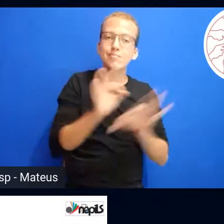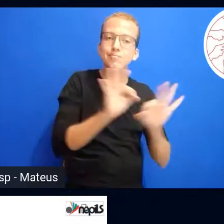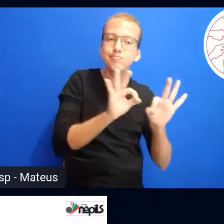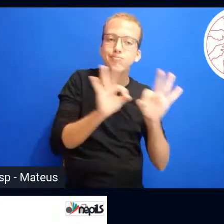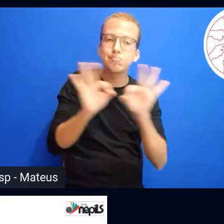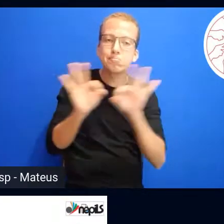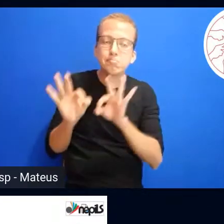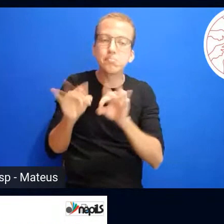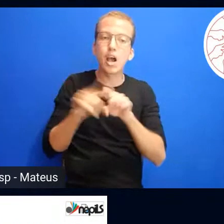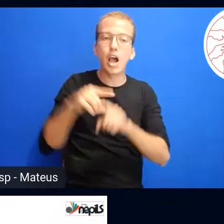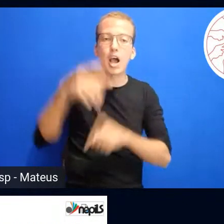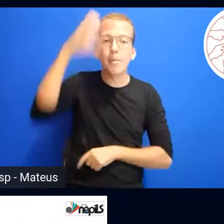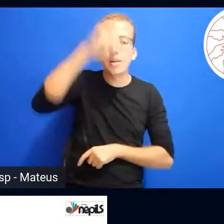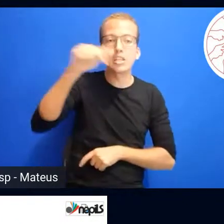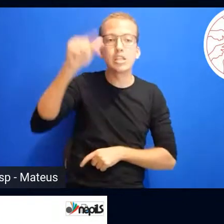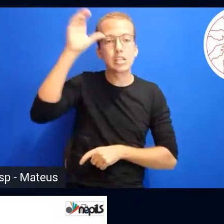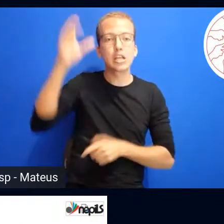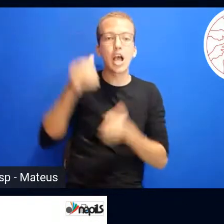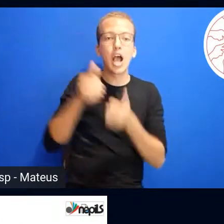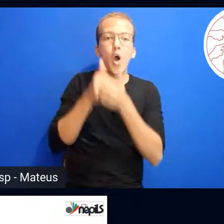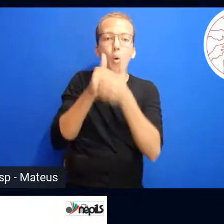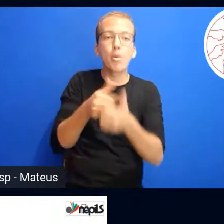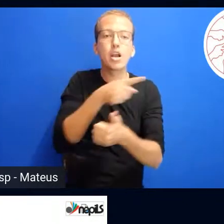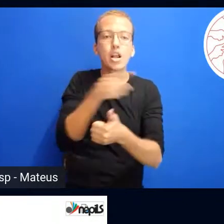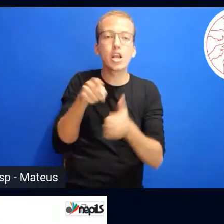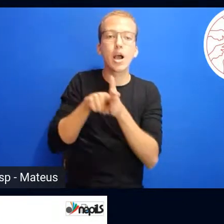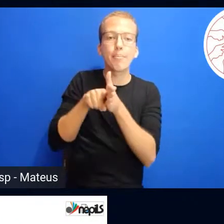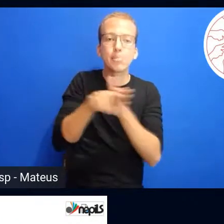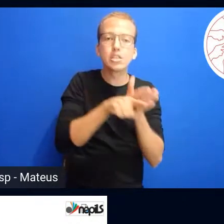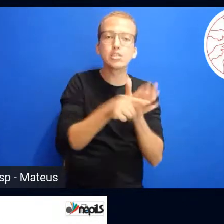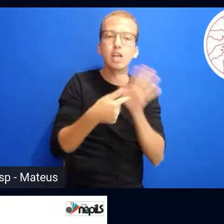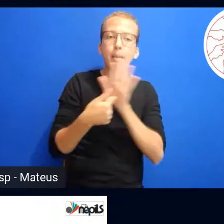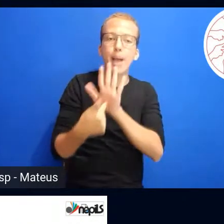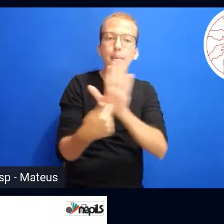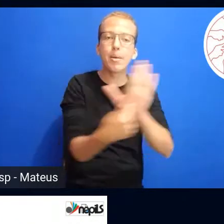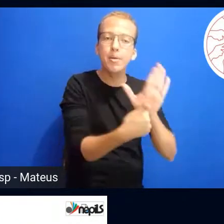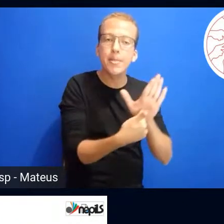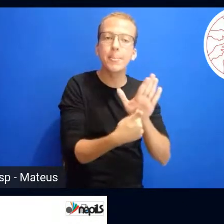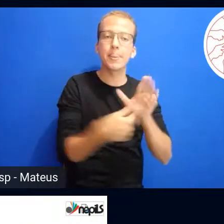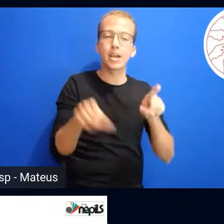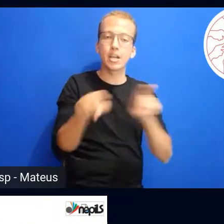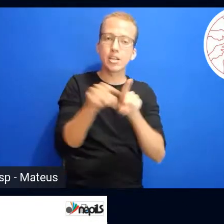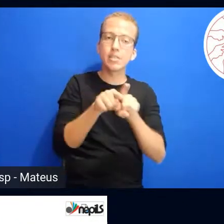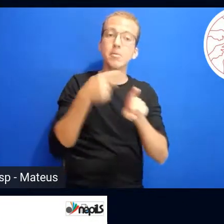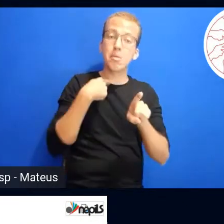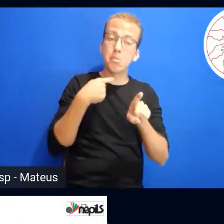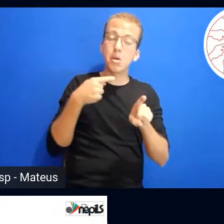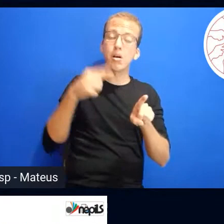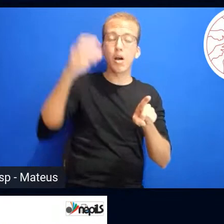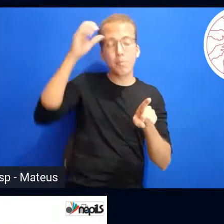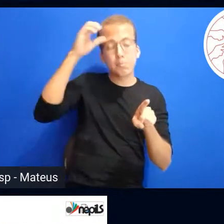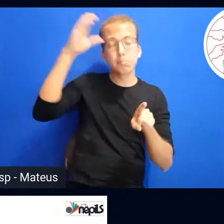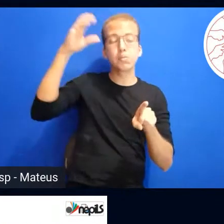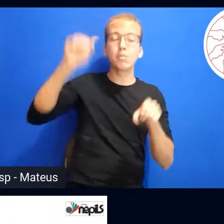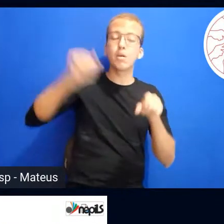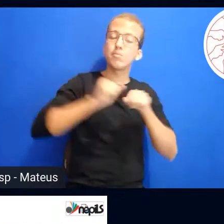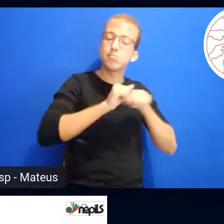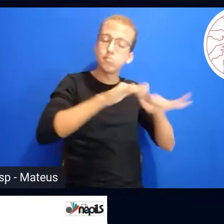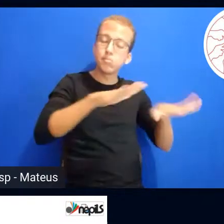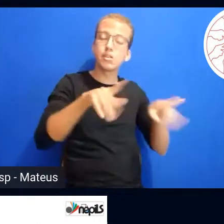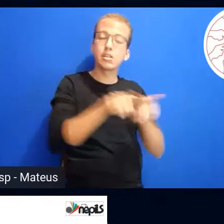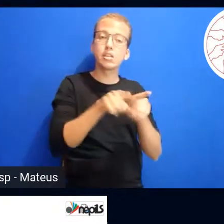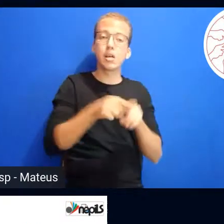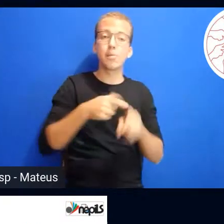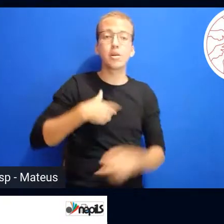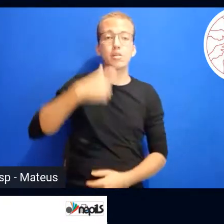pesquisas, eh, e, né, também fazendo com que elas sejam difundidas. Eh, então o nosso